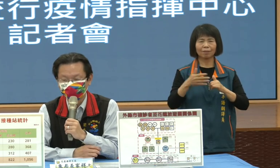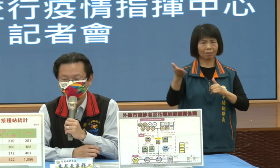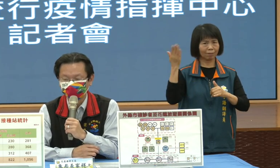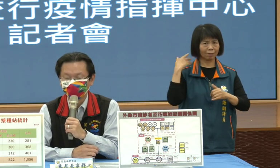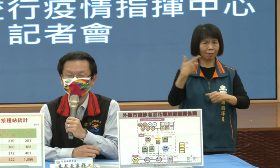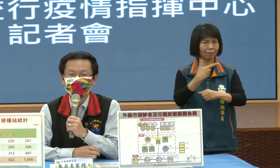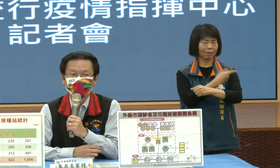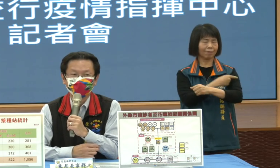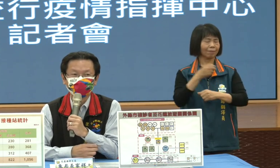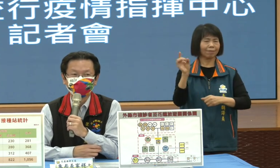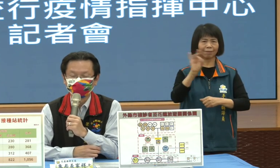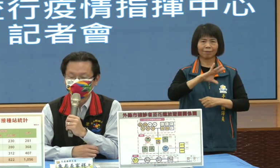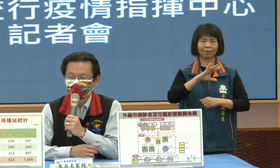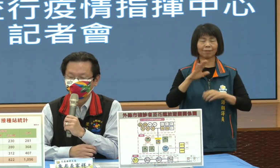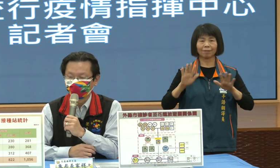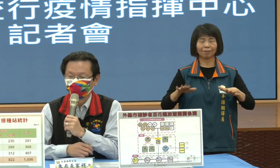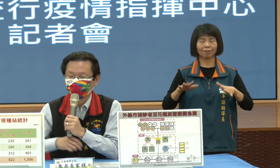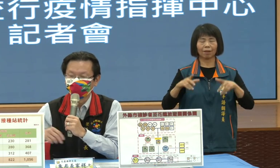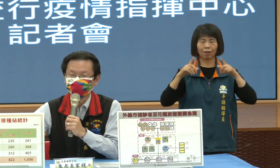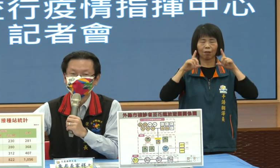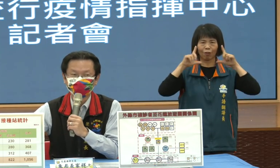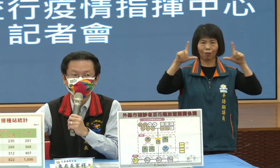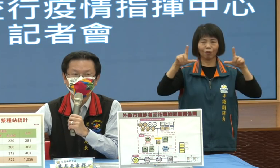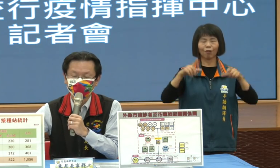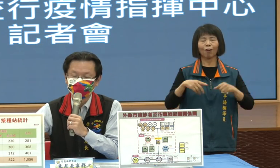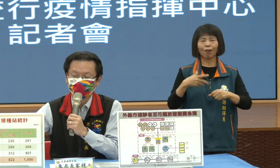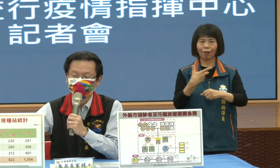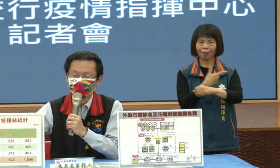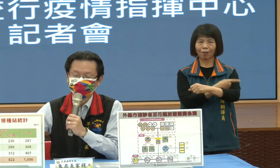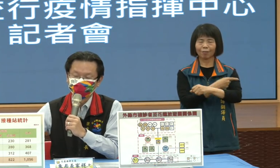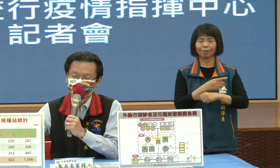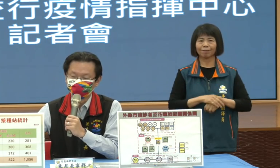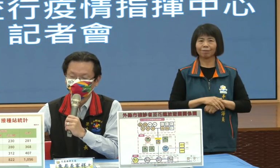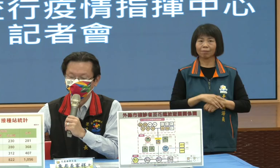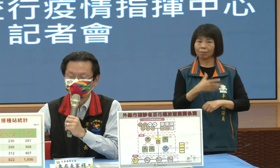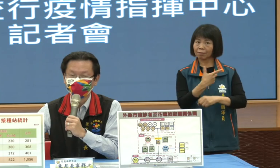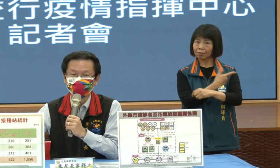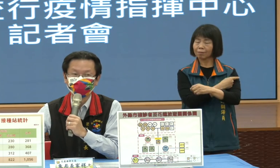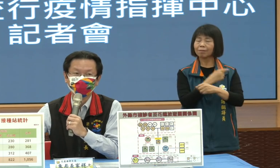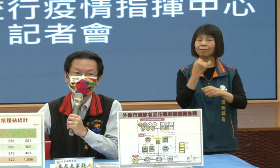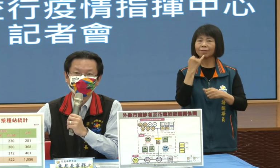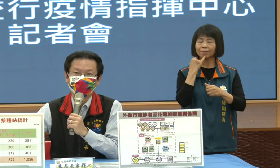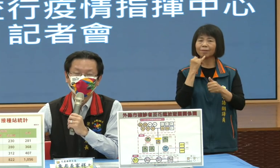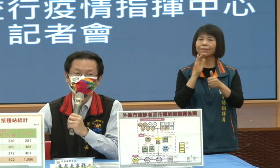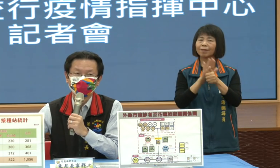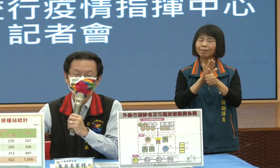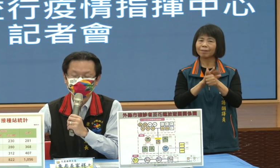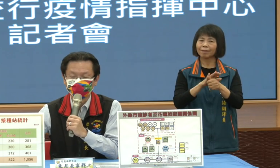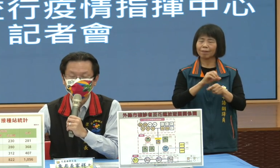从来没打过疫苗的这个时候都出来打了。我想真的打疫苗才是我们对付